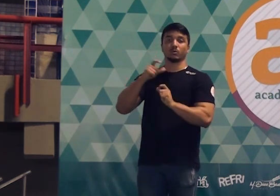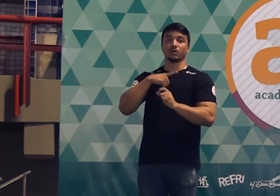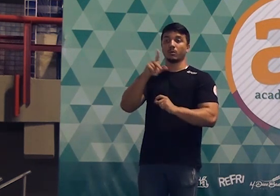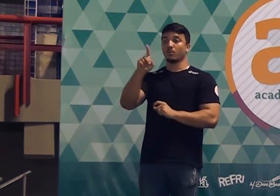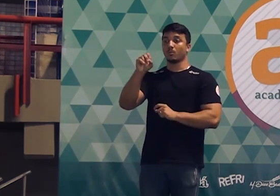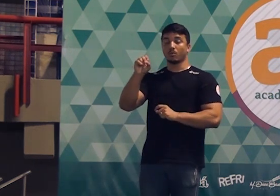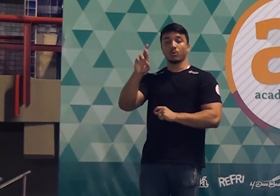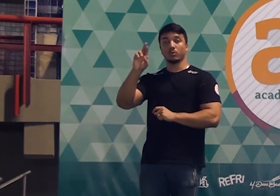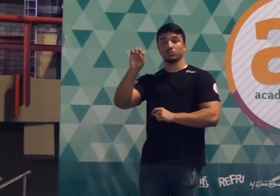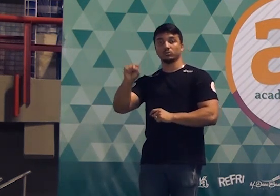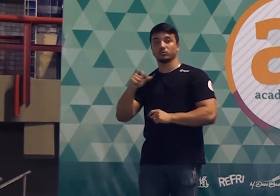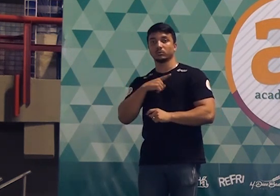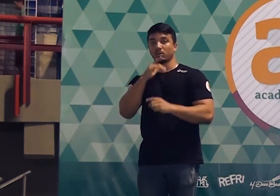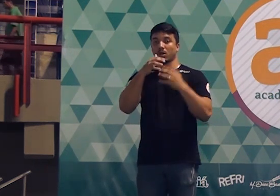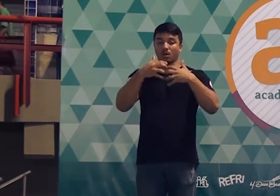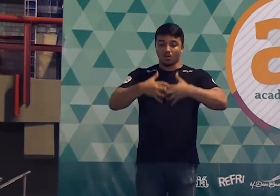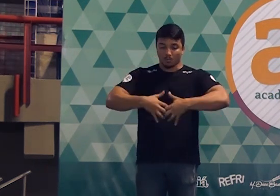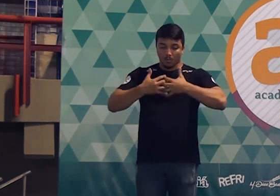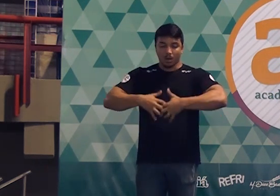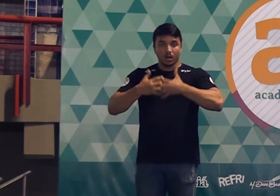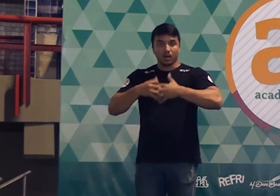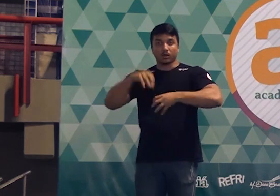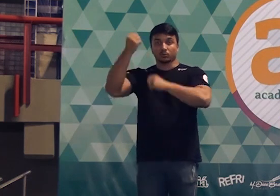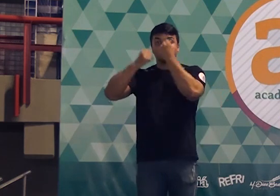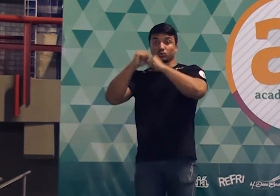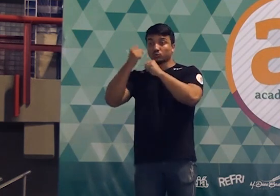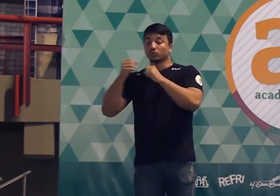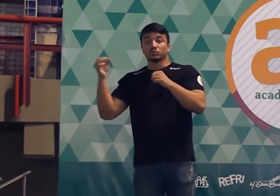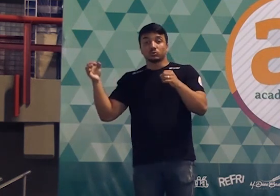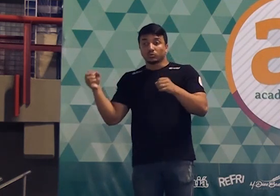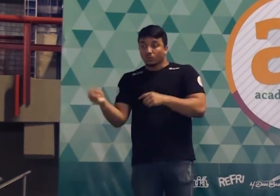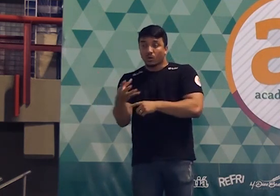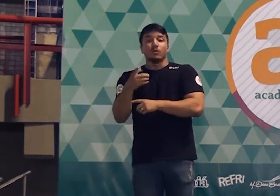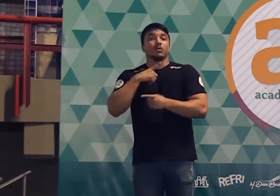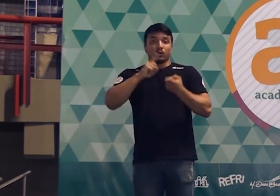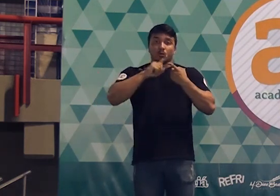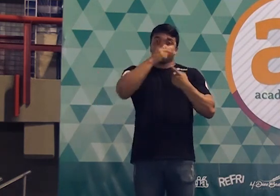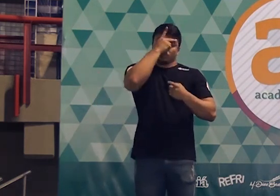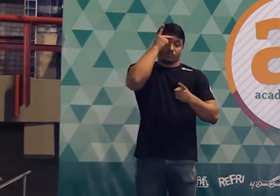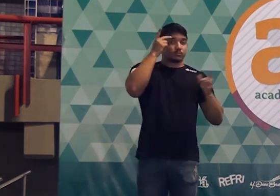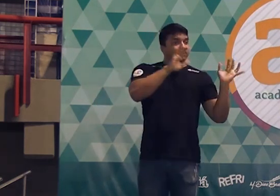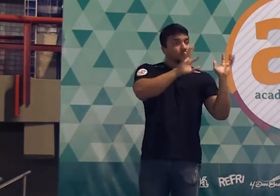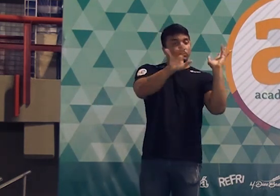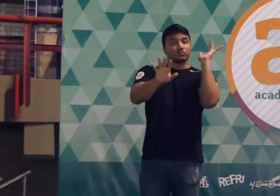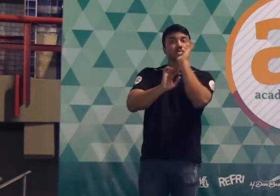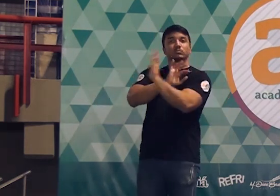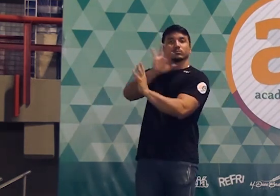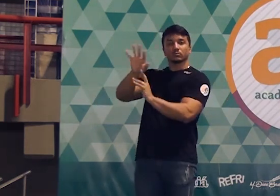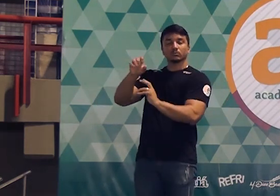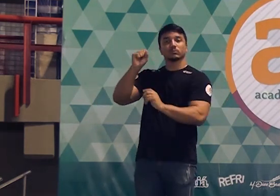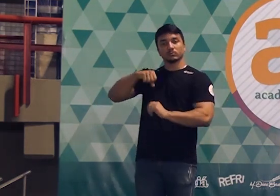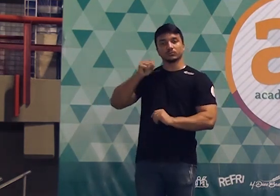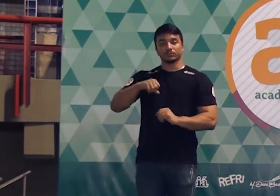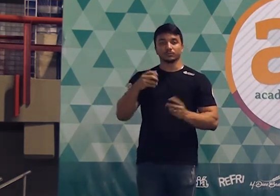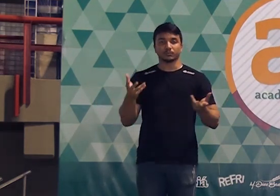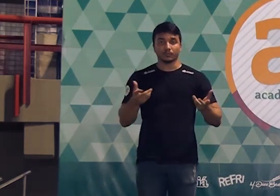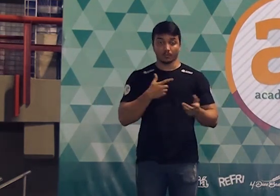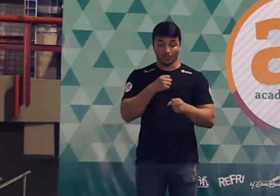portos. Trazendo maquinário, trazendo novas indústrias, trazendo gente. Trazendo gente, professor, trazendo